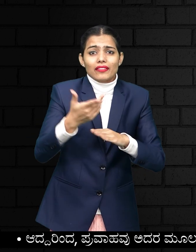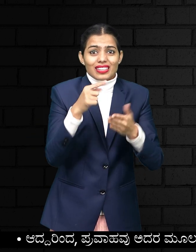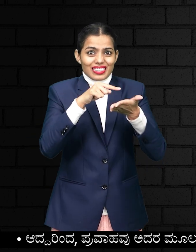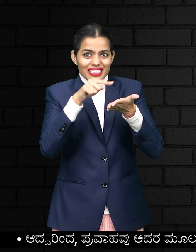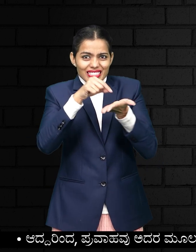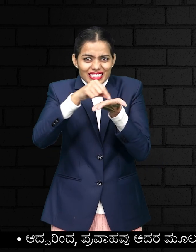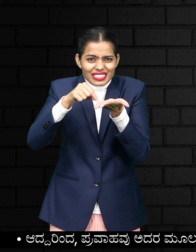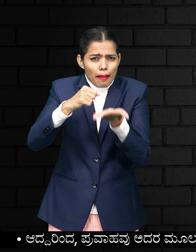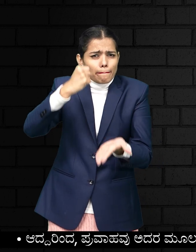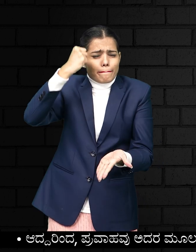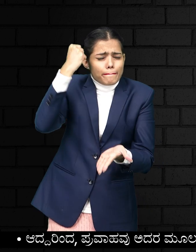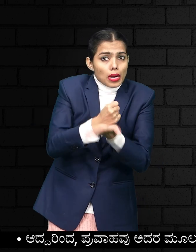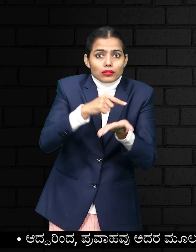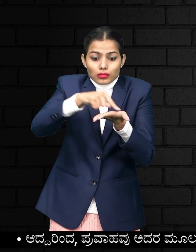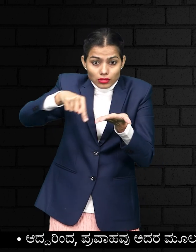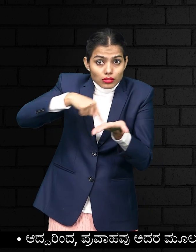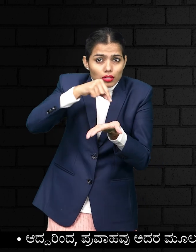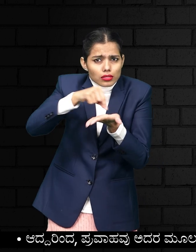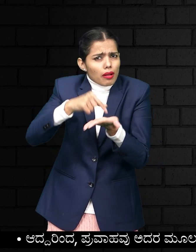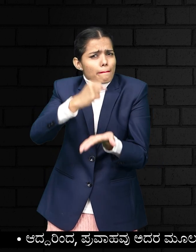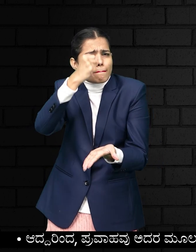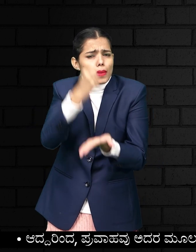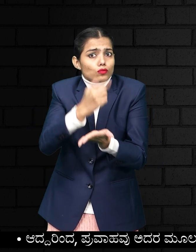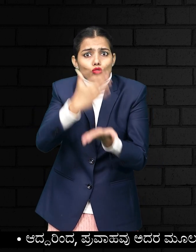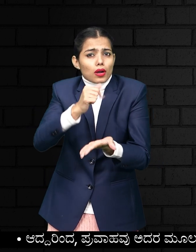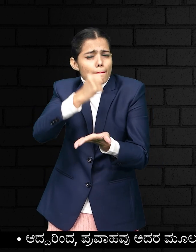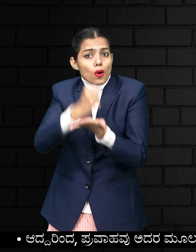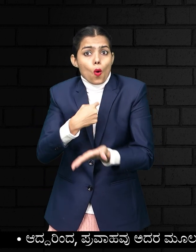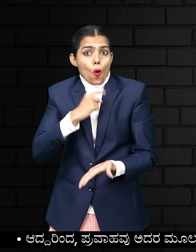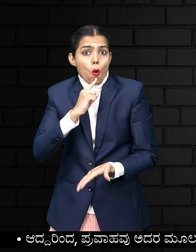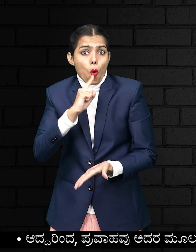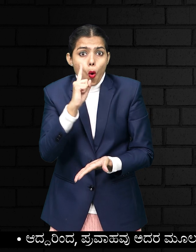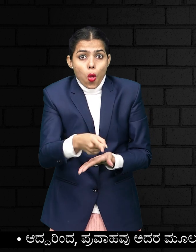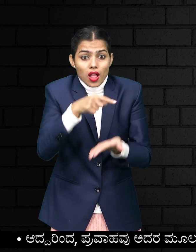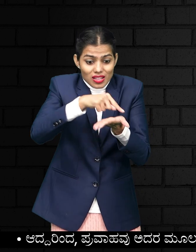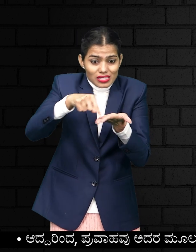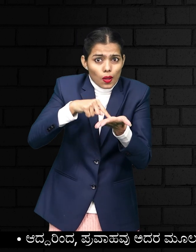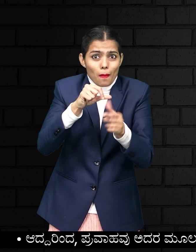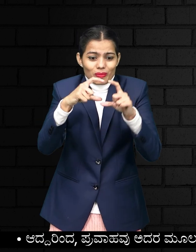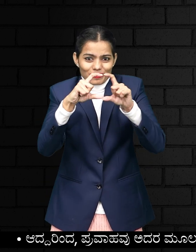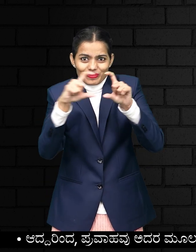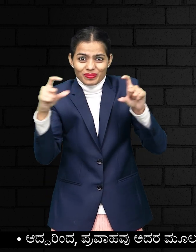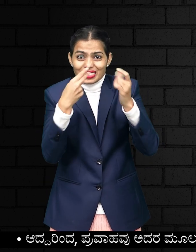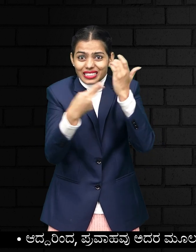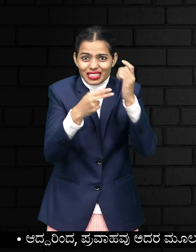ಆದ್ದರಿಂದ ಪ್ರವಾಹವು ಅದರ ಮೂಲಕ ಹಾದು ಹೋಗುವ ಸಲುವಾಗಿ ಸರ್ಕ್ಯೂಟ್ ಅನ್ನು ಮುಚ್ಚಬೇಕು.